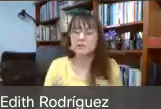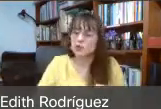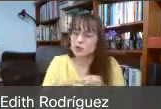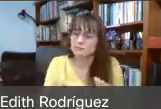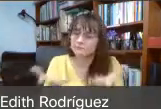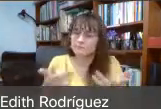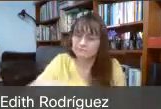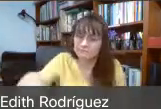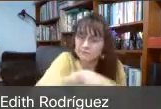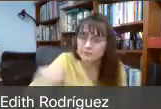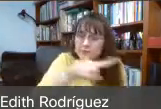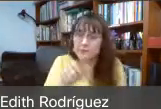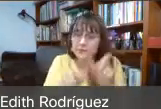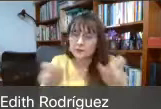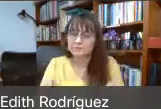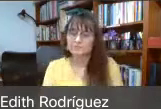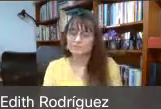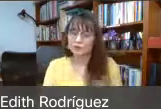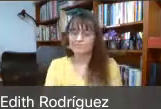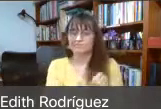la adquisición de este aprendizaje.